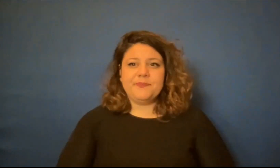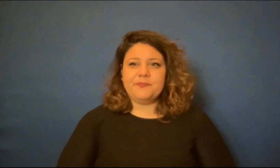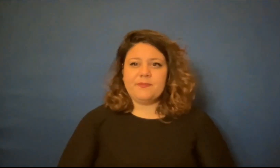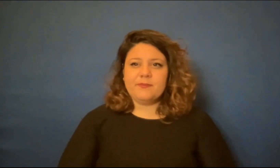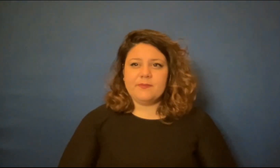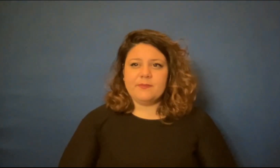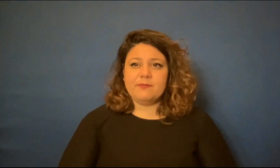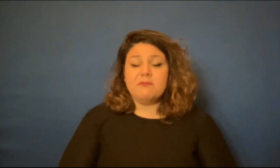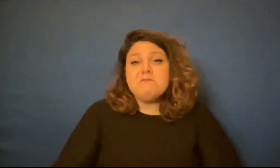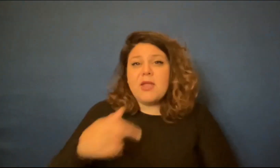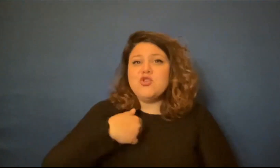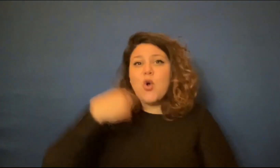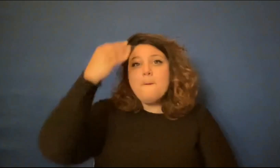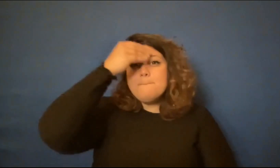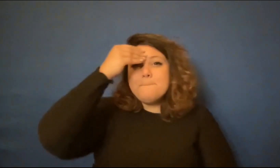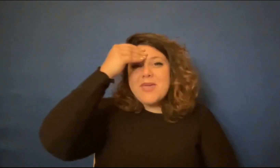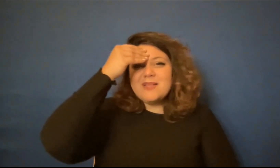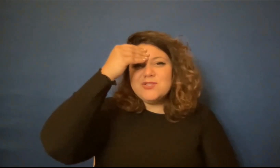socialmente una